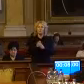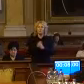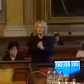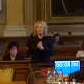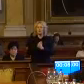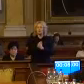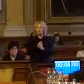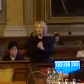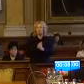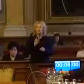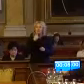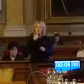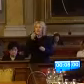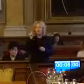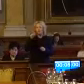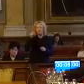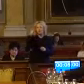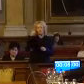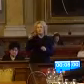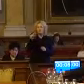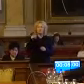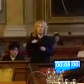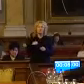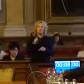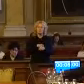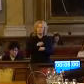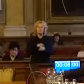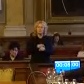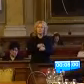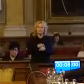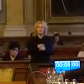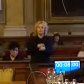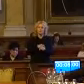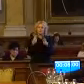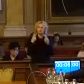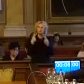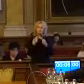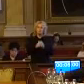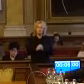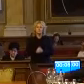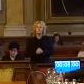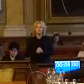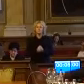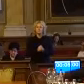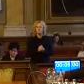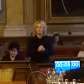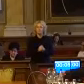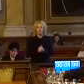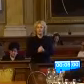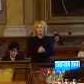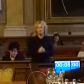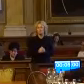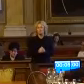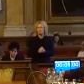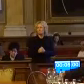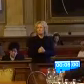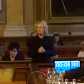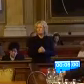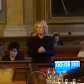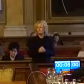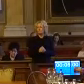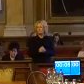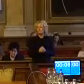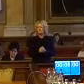pontosan megjelentek, az ő idejükit is rabolja a frakció többség. Akkor, amikor nem tudunk pontosan kezdeni.